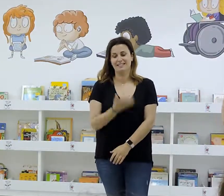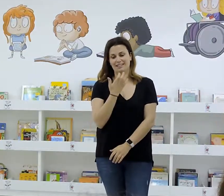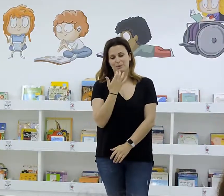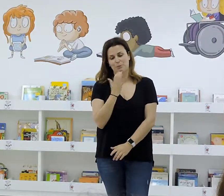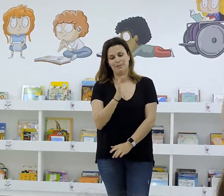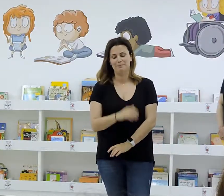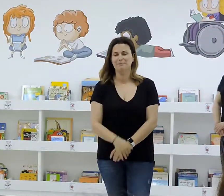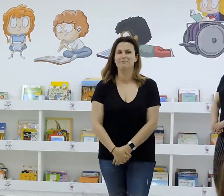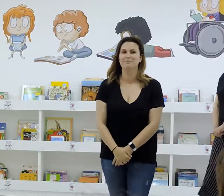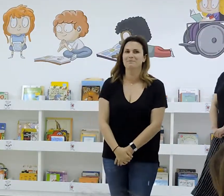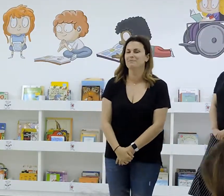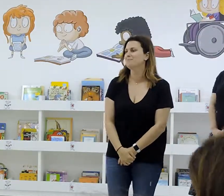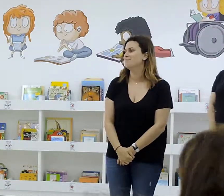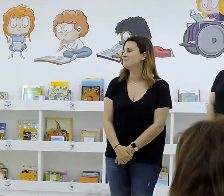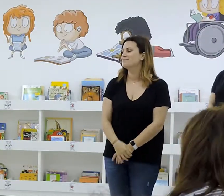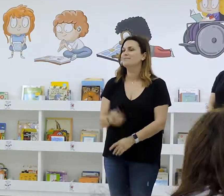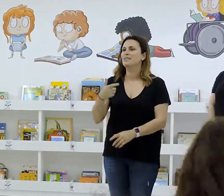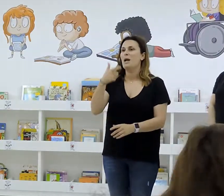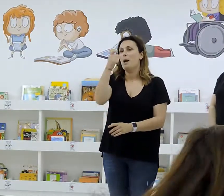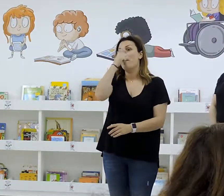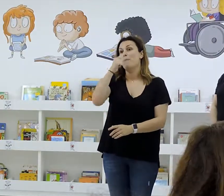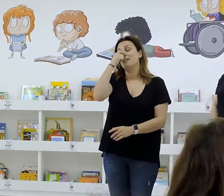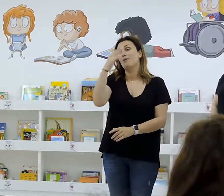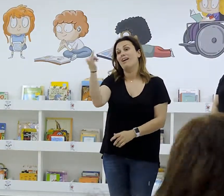Bueno, tengo dos pañuelos.